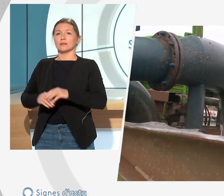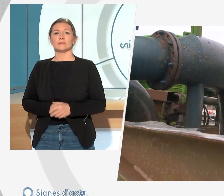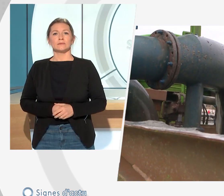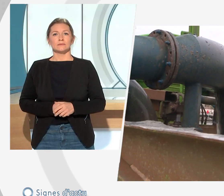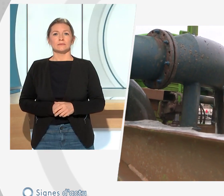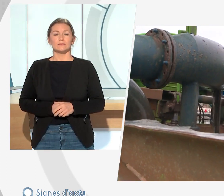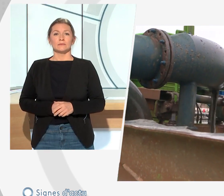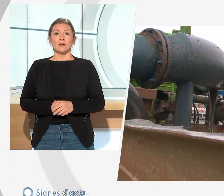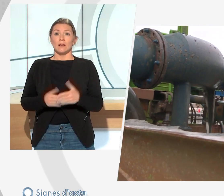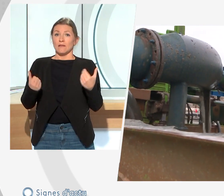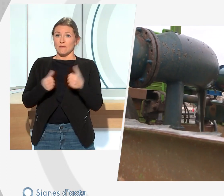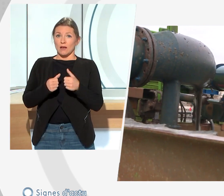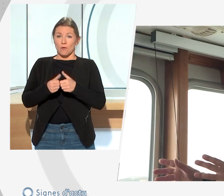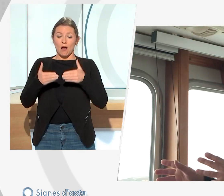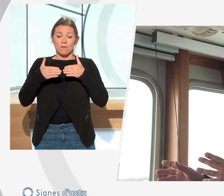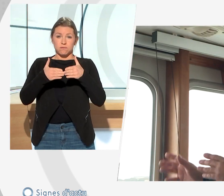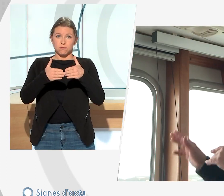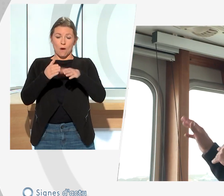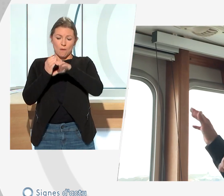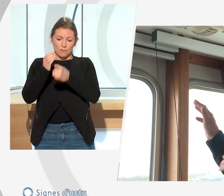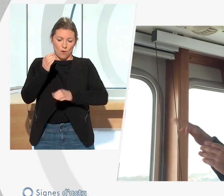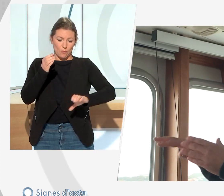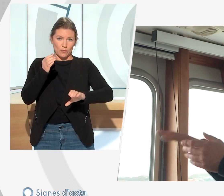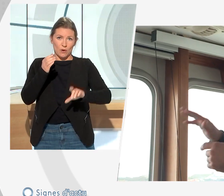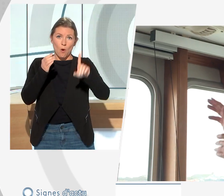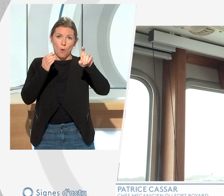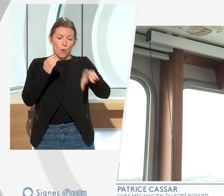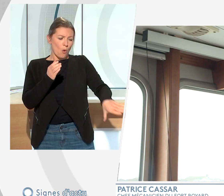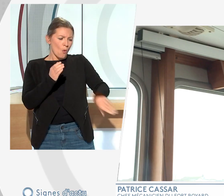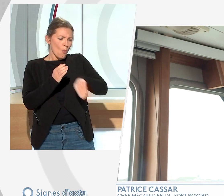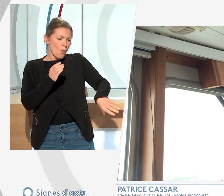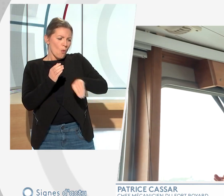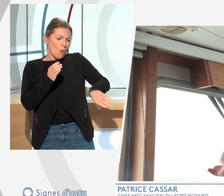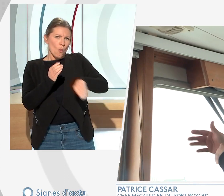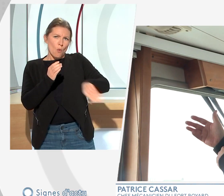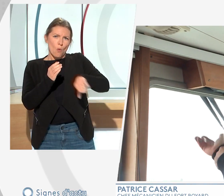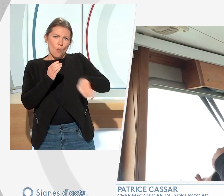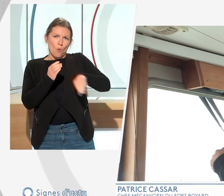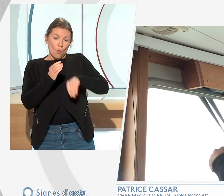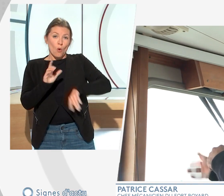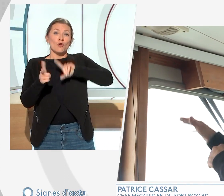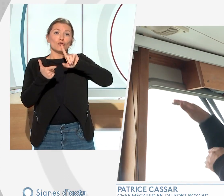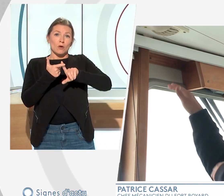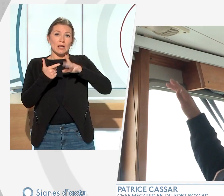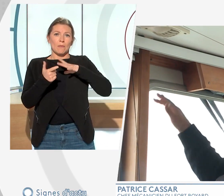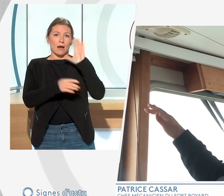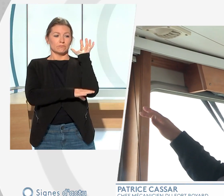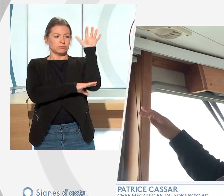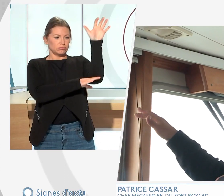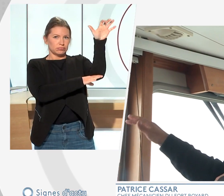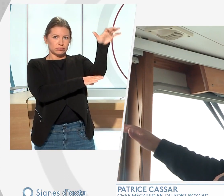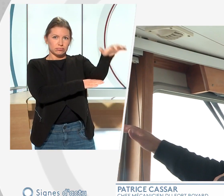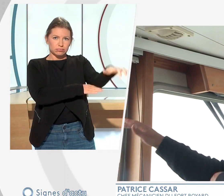On a une pompe qui aspire de l'eau au départ. Après, on a une élane qui déborde du bateau, qui va au